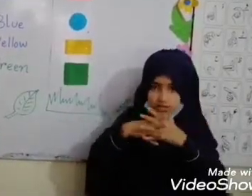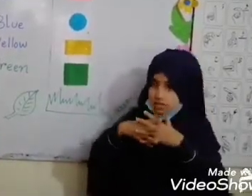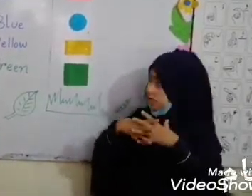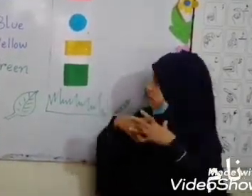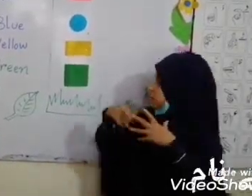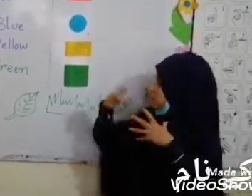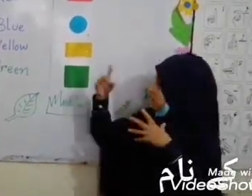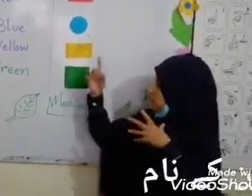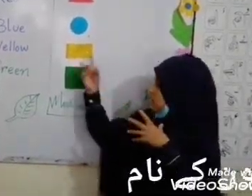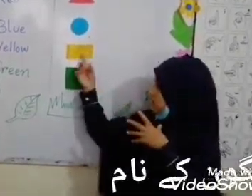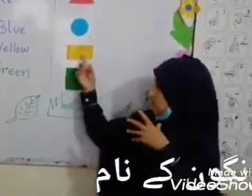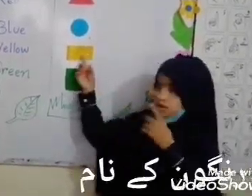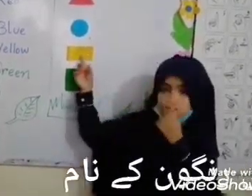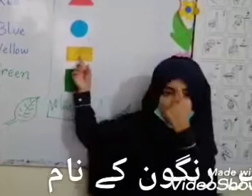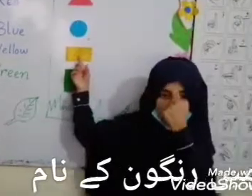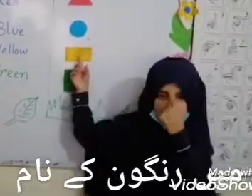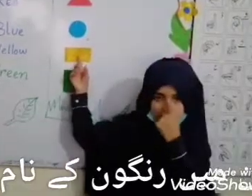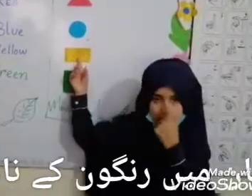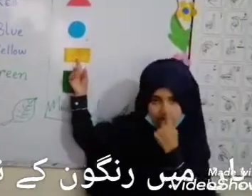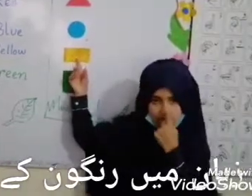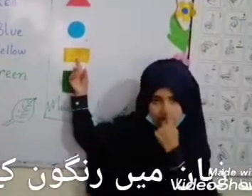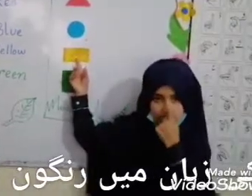YELLOW, येलो, येलो।